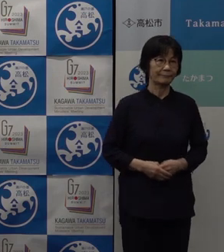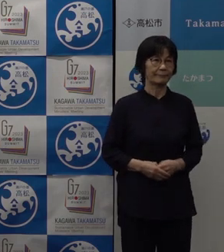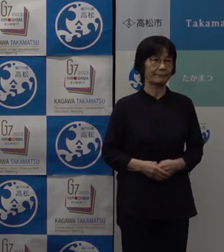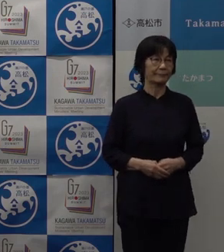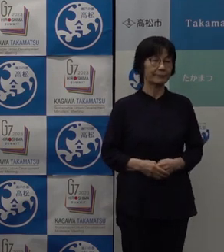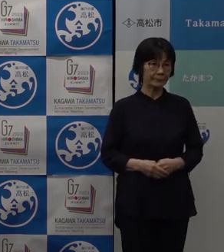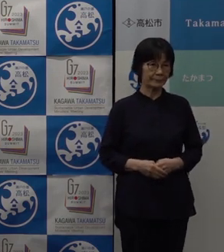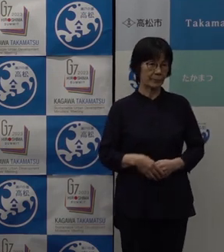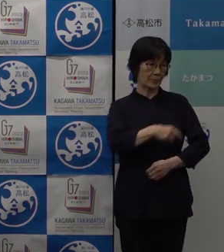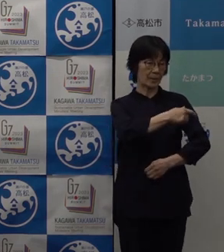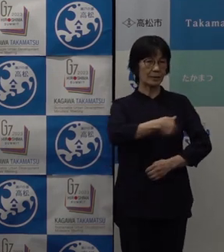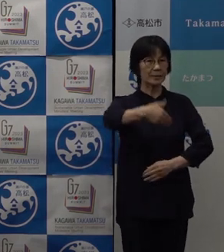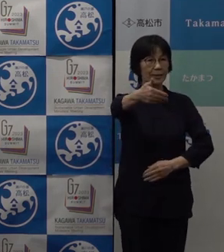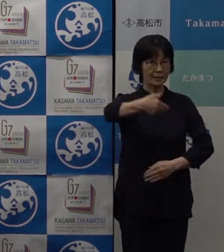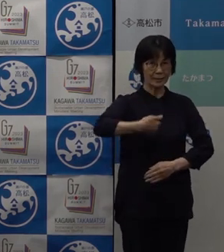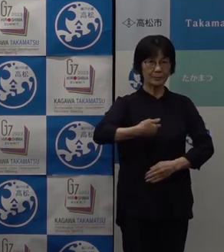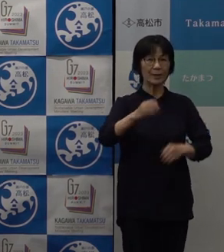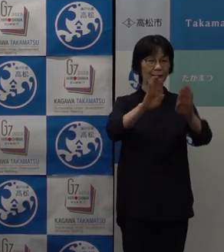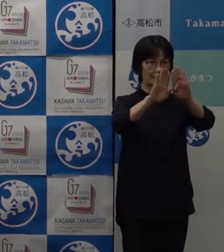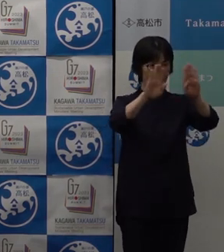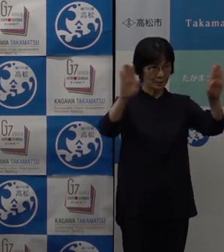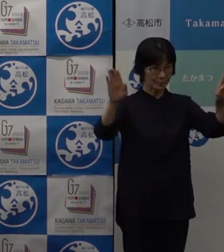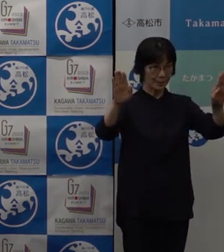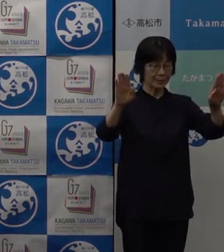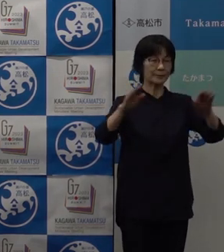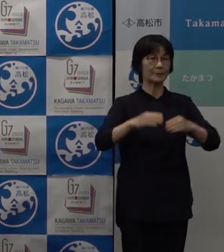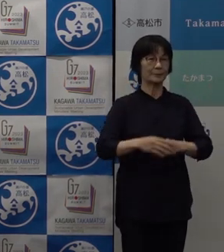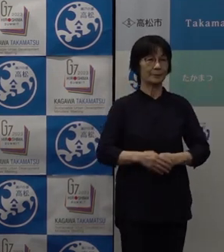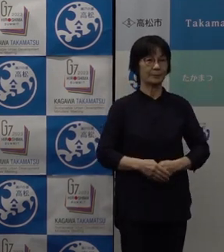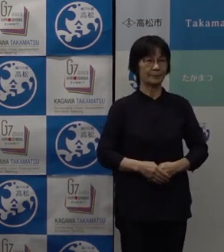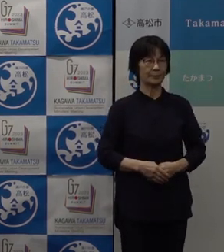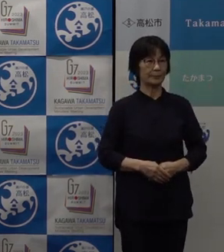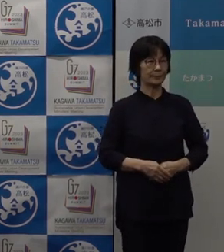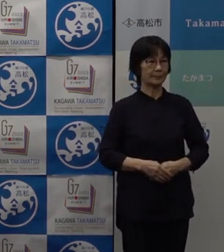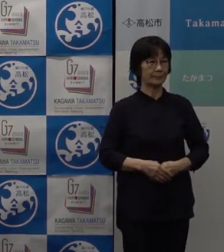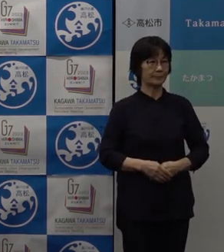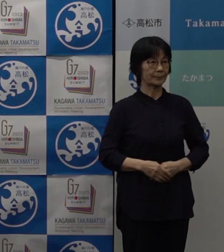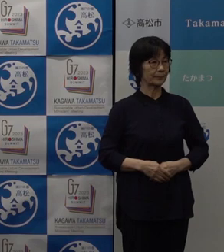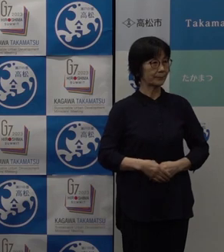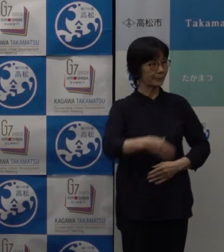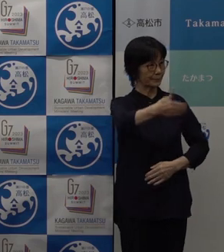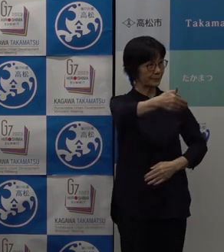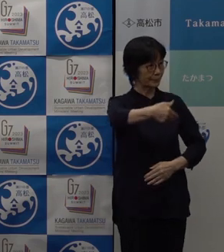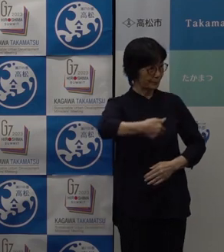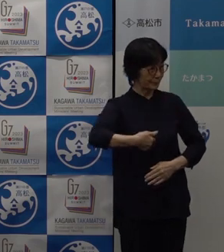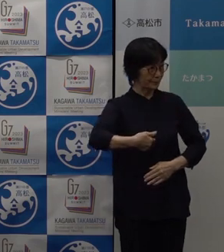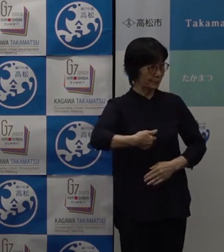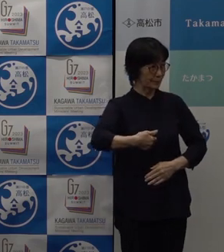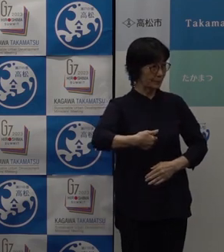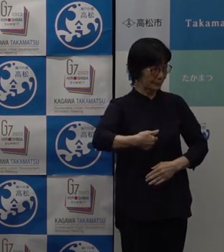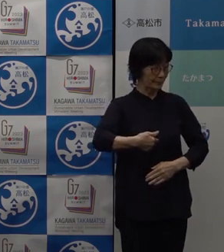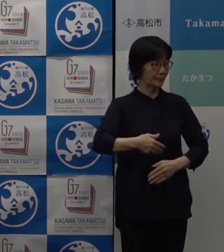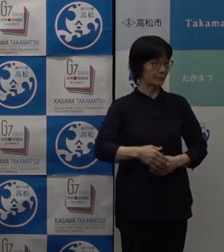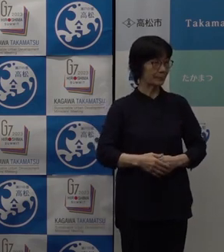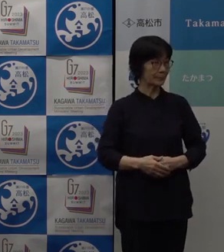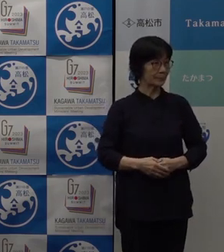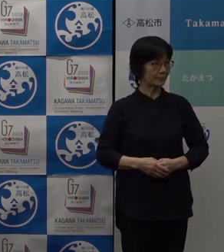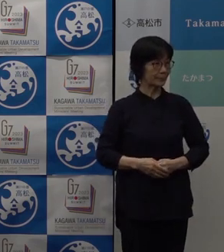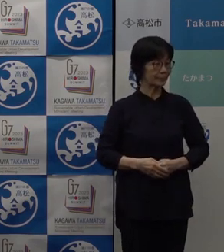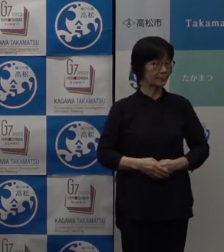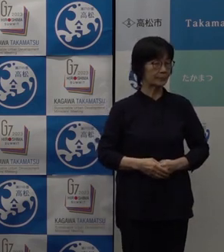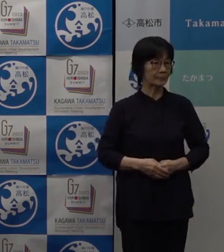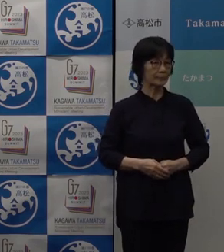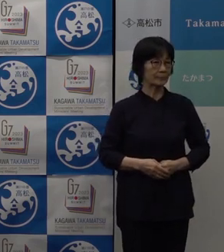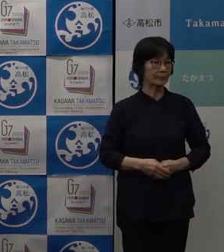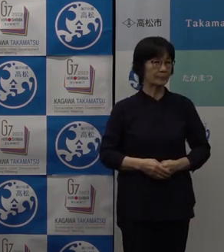それでは記者質問に移らせていただきます。まず、会社質問からよろしくお願いします。 はい、すいません、時事通信の報道です